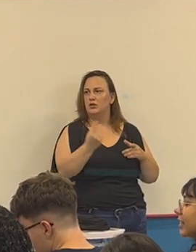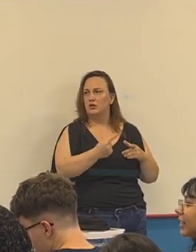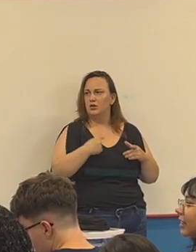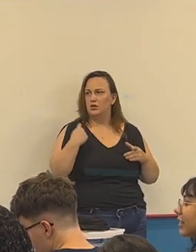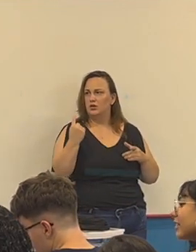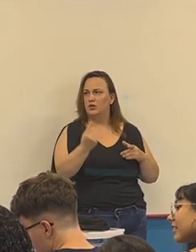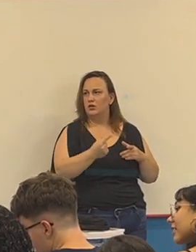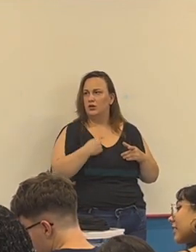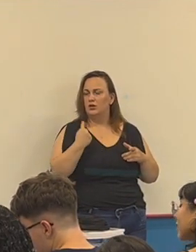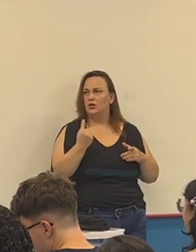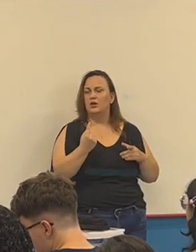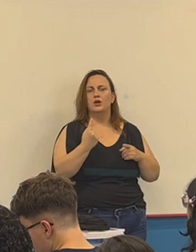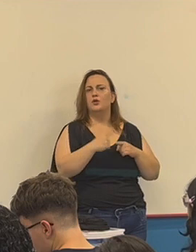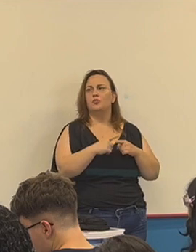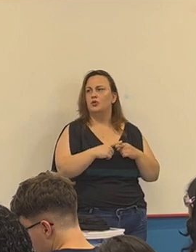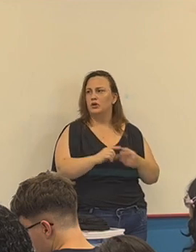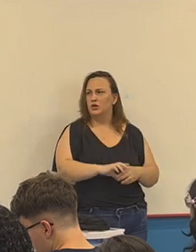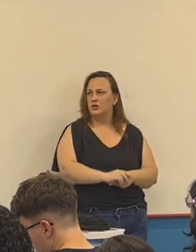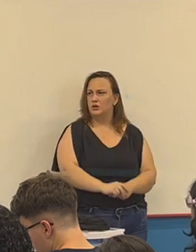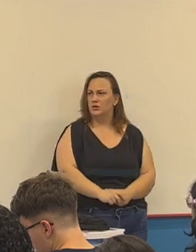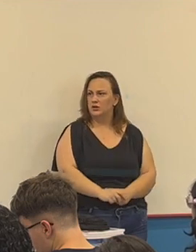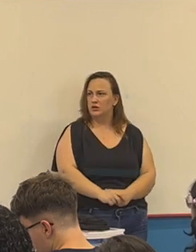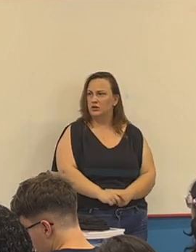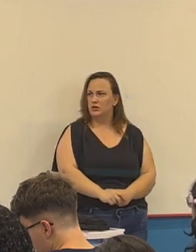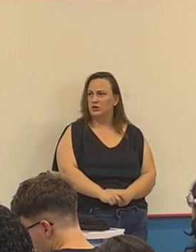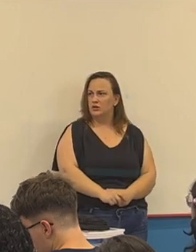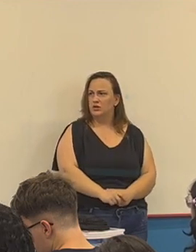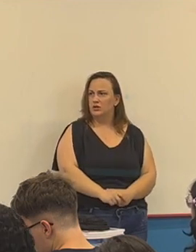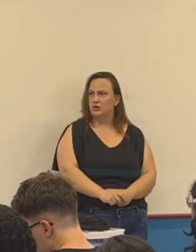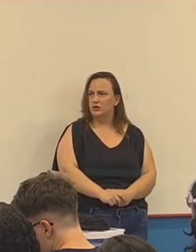você queria que ele mudasse. Porque no começo você tinha feito a caixa só para o tronco ficar em pé. Isso. E depois você quis que ele mudasse. Isso.